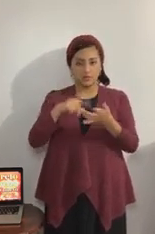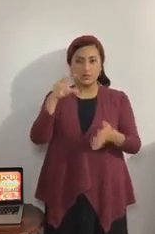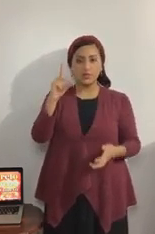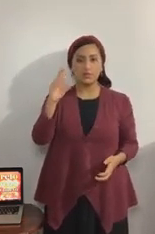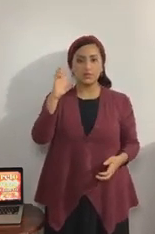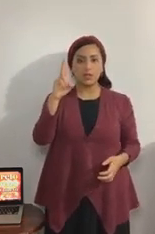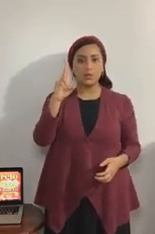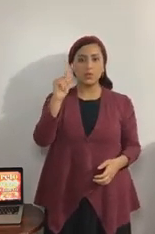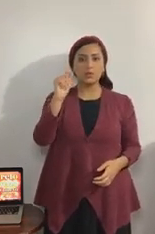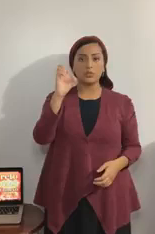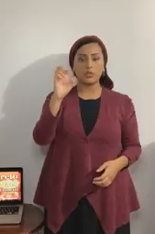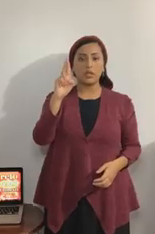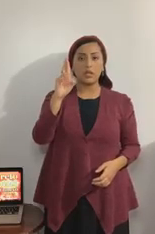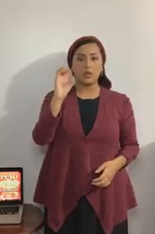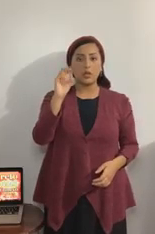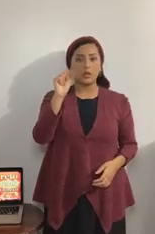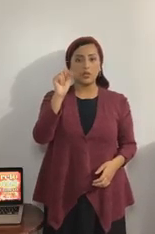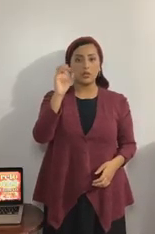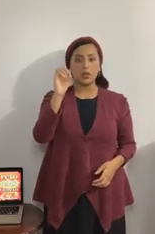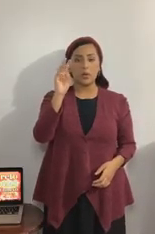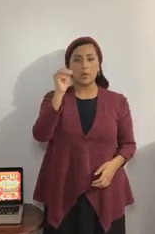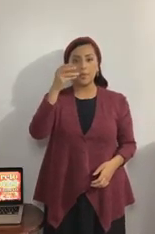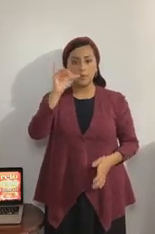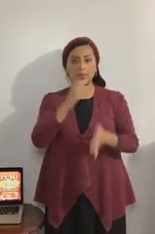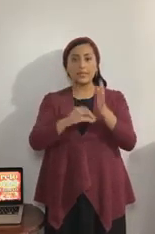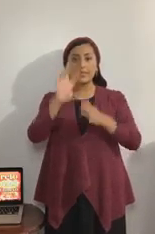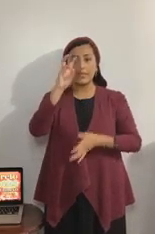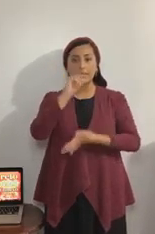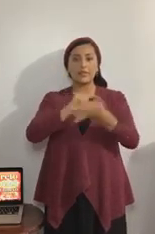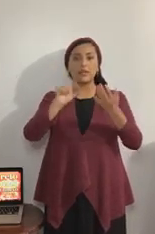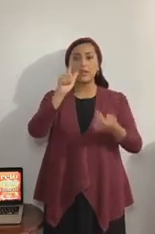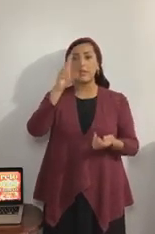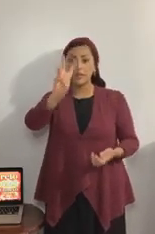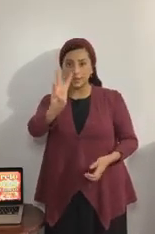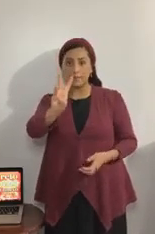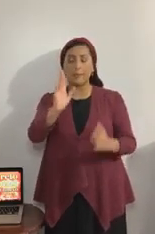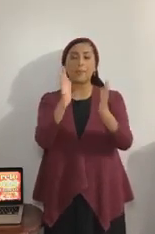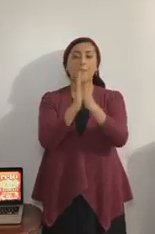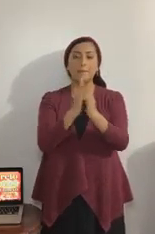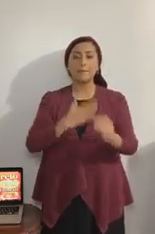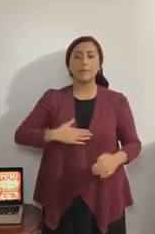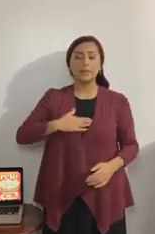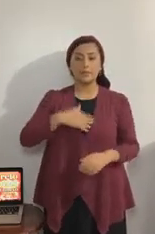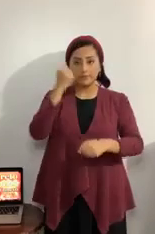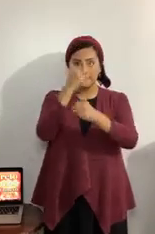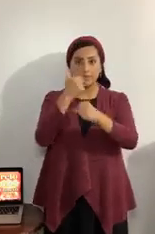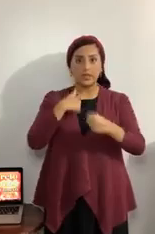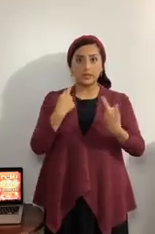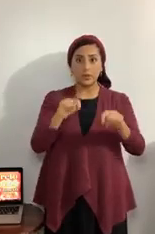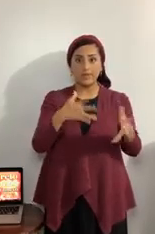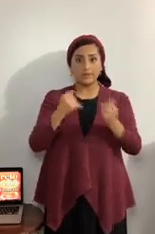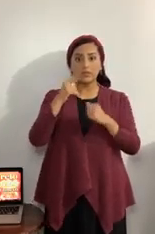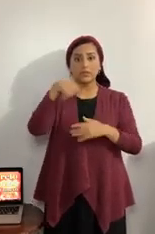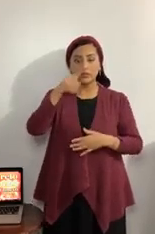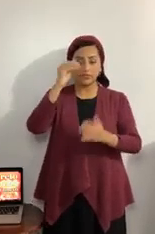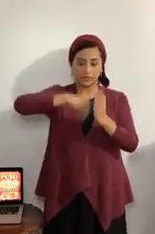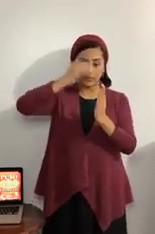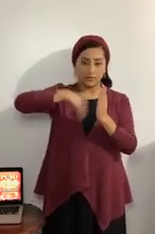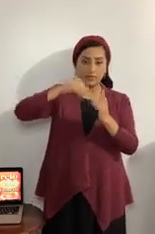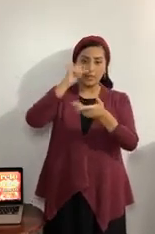Devarim 7, verso 26. Y perdón, amado, escucha que me vaya rápido, usted vaya anotando las citas, repita